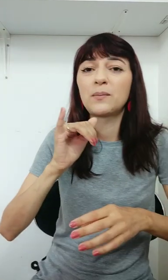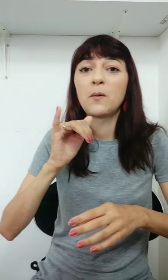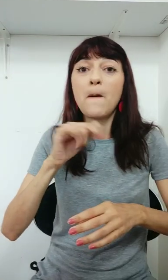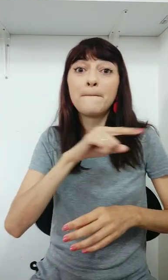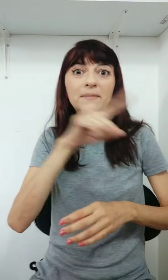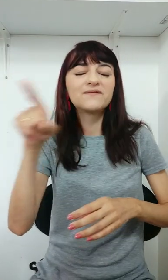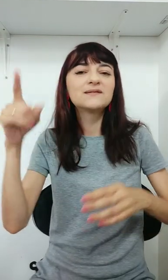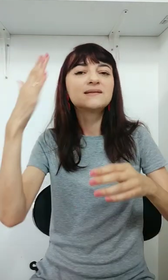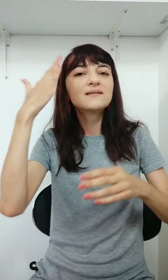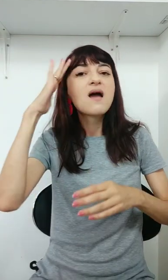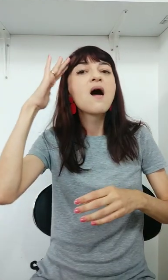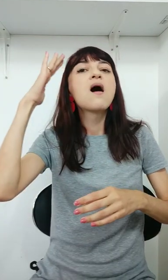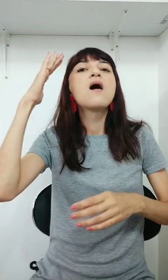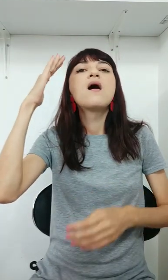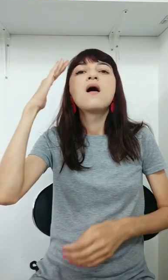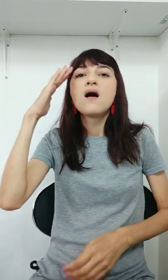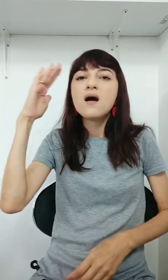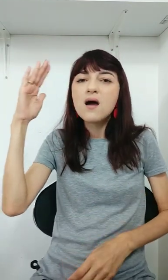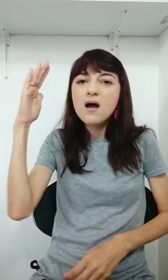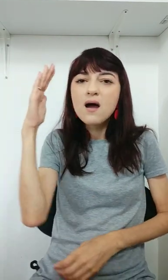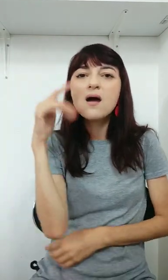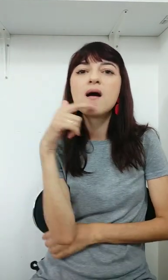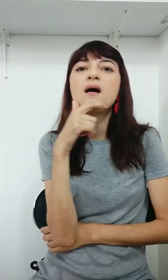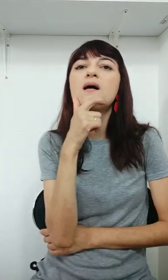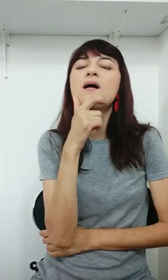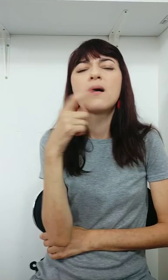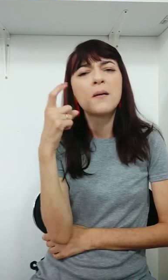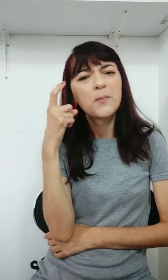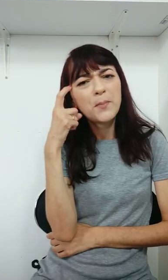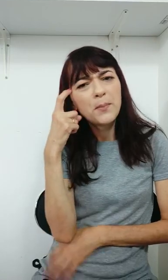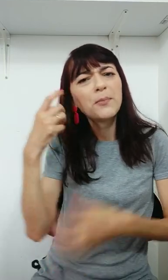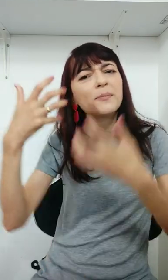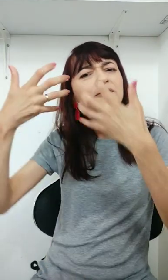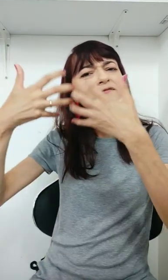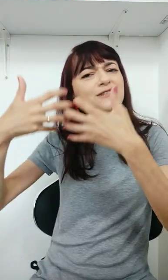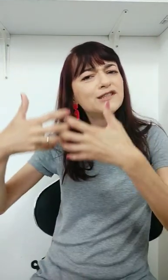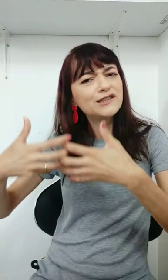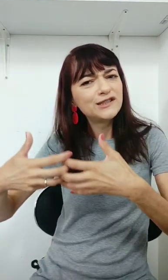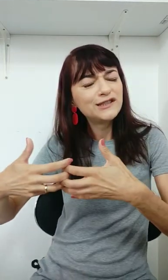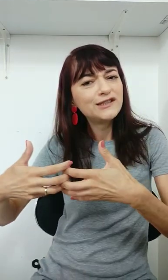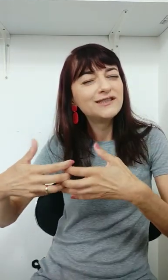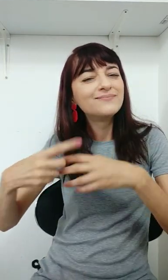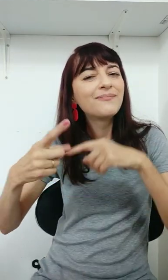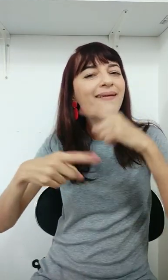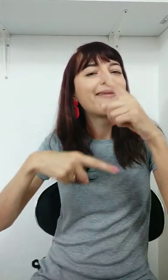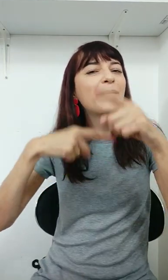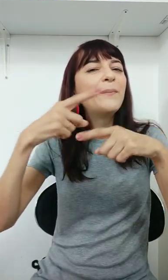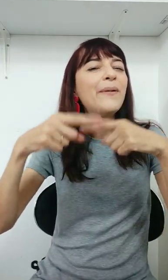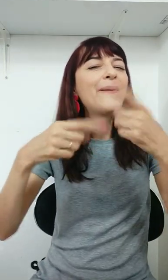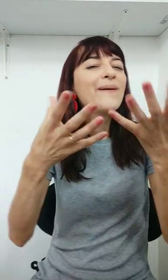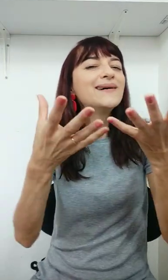exemplo, eu estou fazendo esses comparativos só para que vocês compreendam, entendam essa comparação, tá